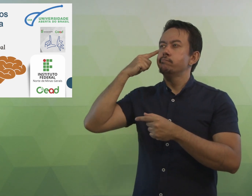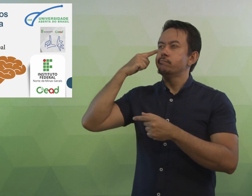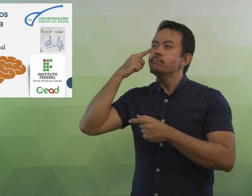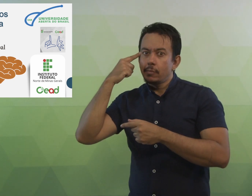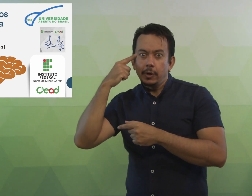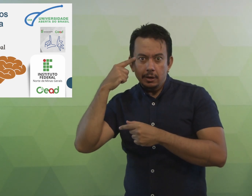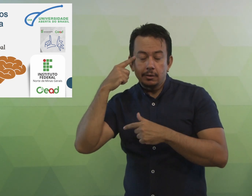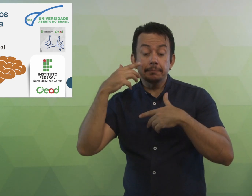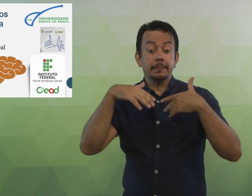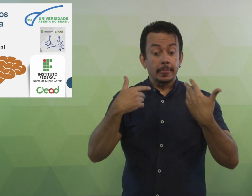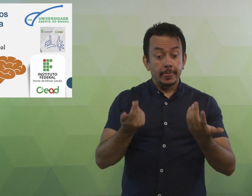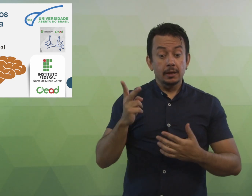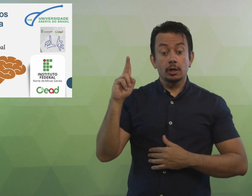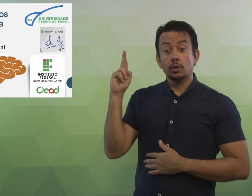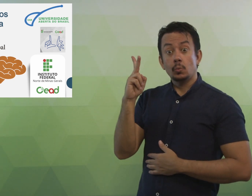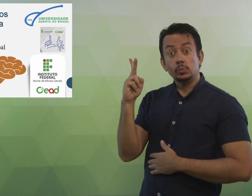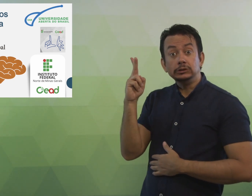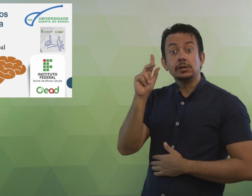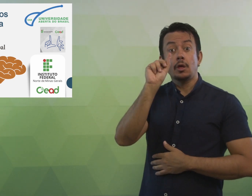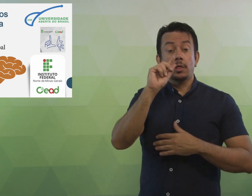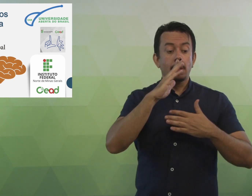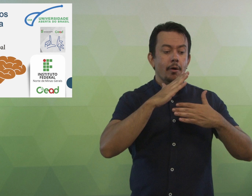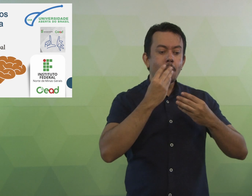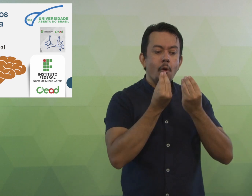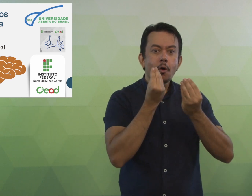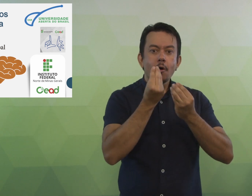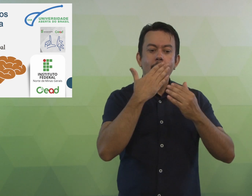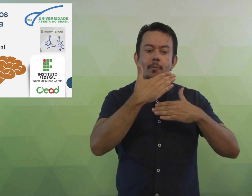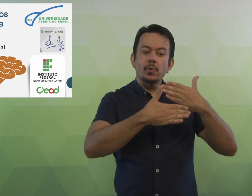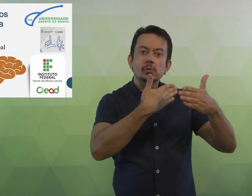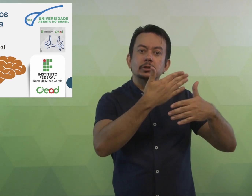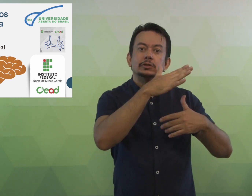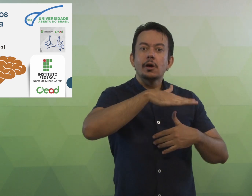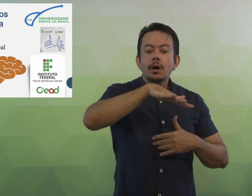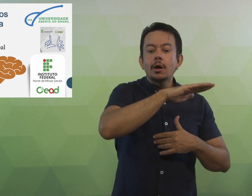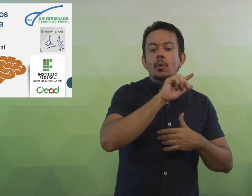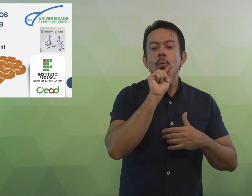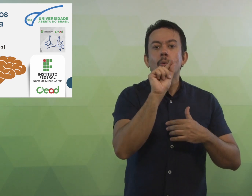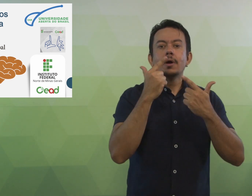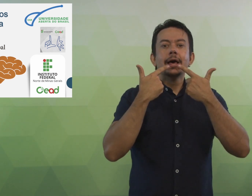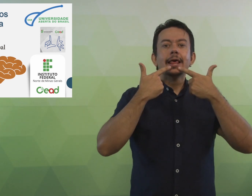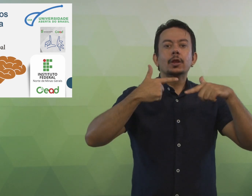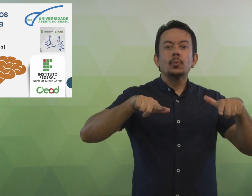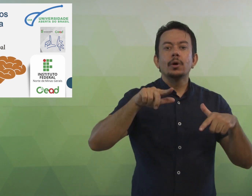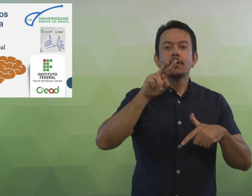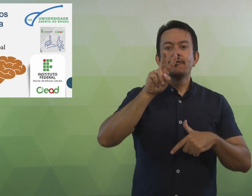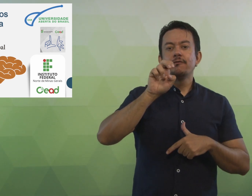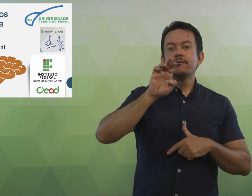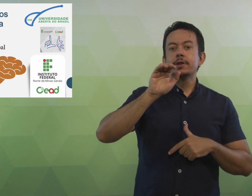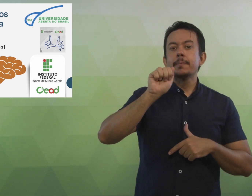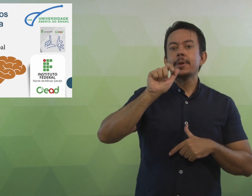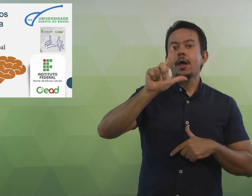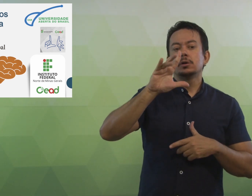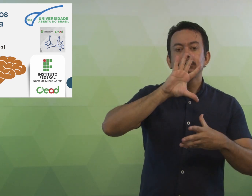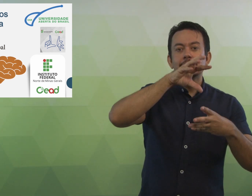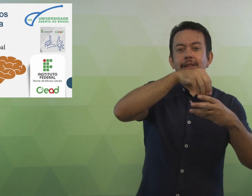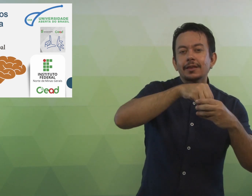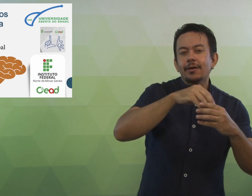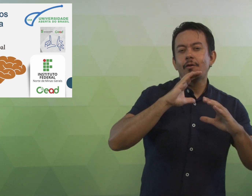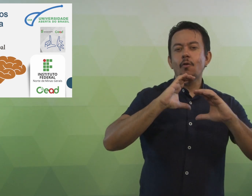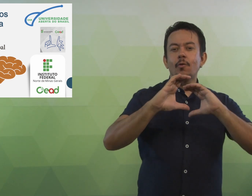nomes de lugares, de várias questões, então isso tudo é um processo mental e